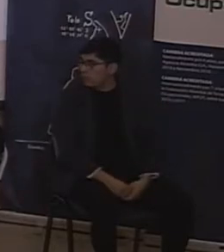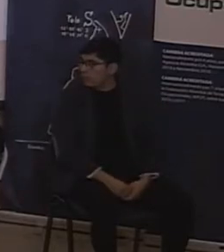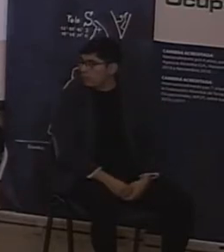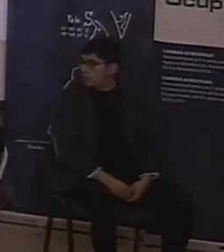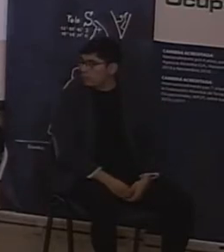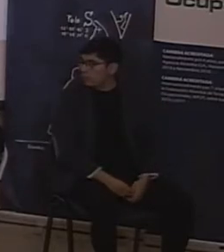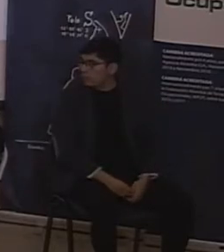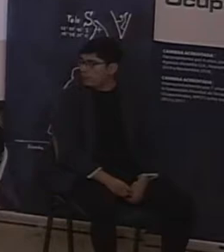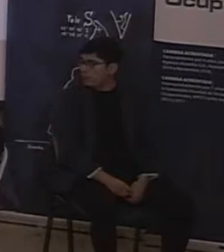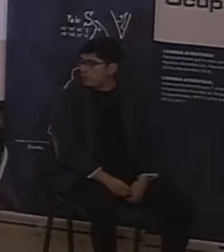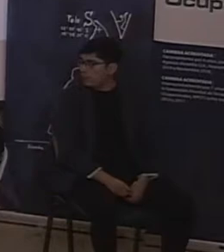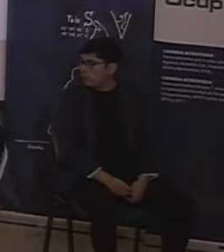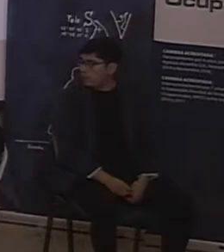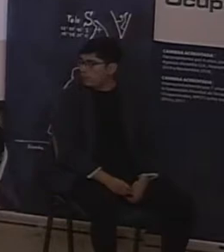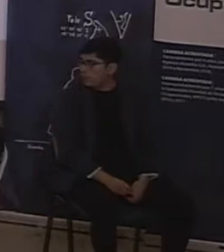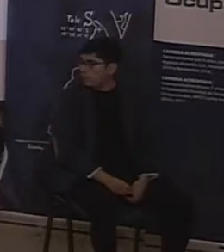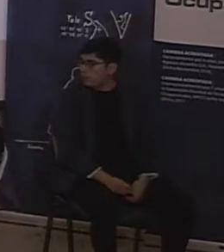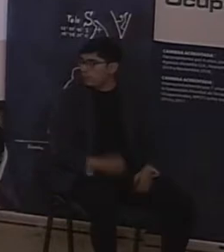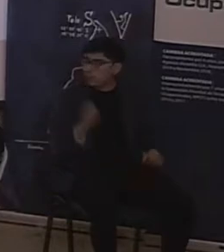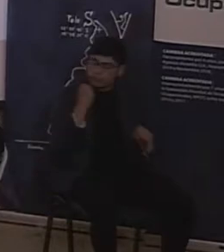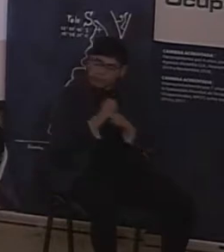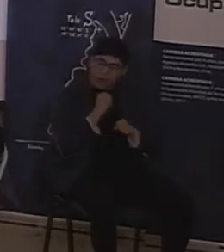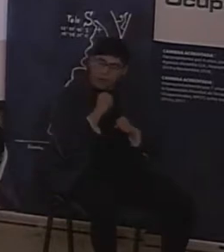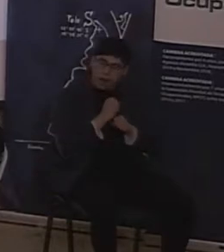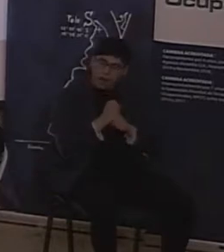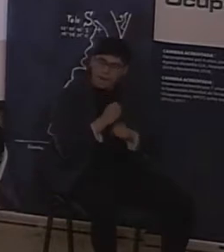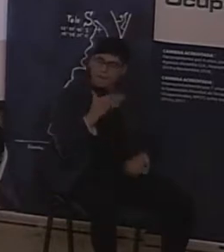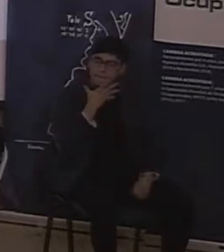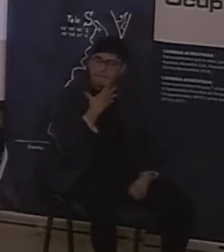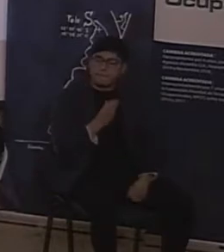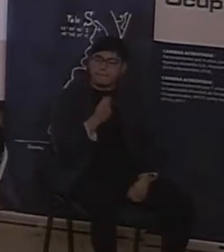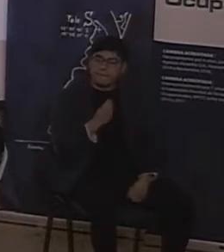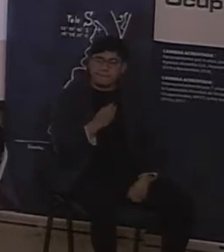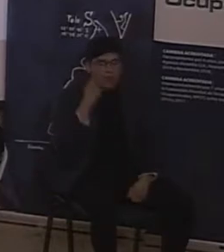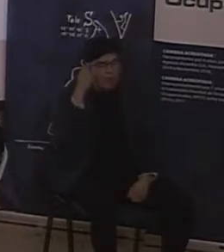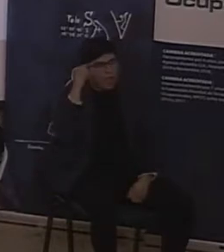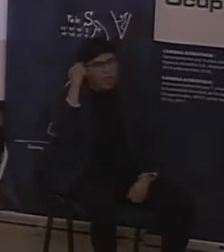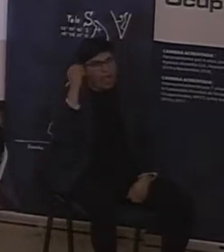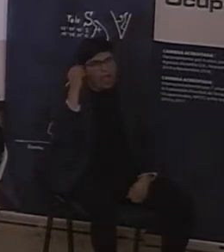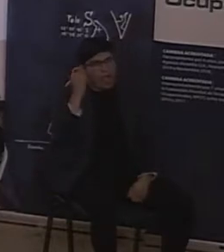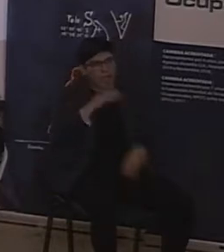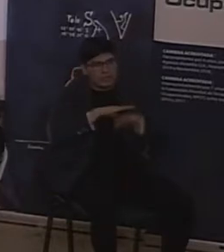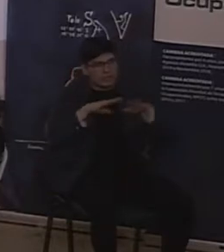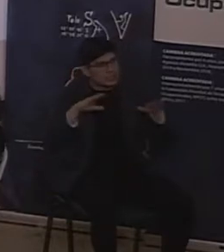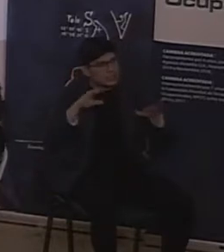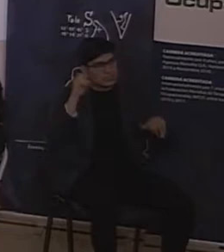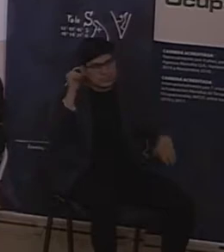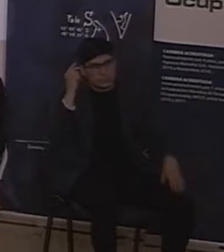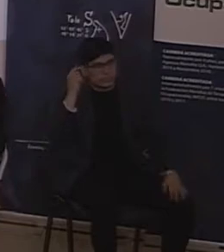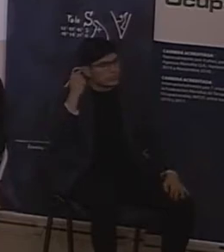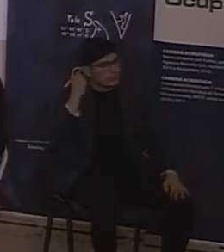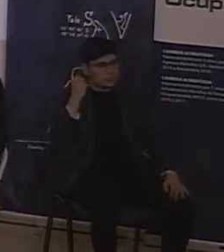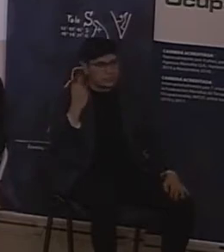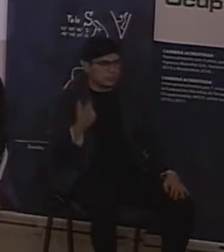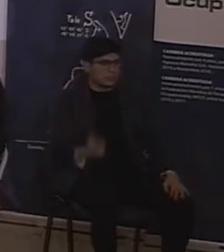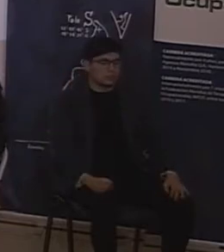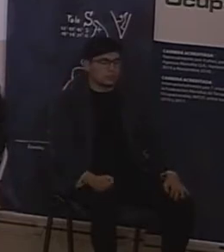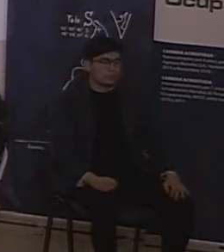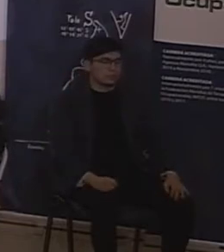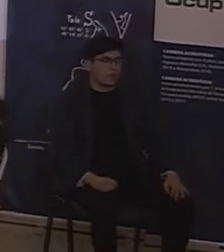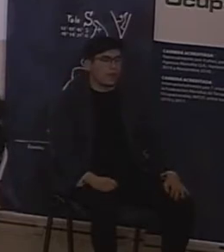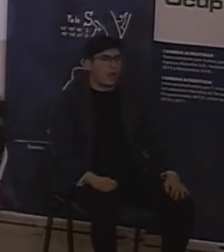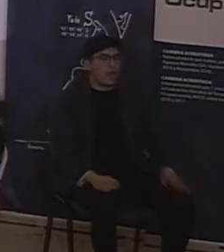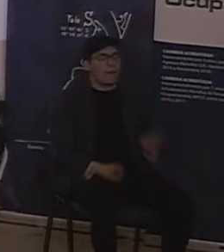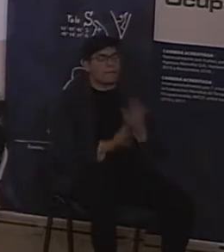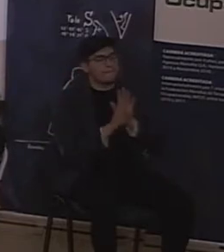el trabajo fue muy bonito y tan tan tan incomprensible era era para los representantes de los estados porque